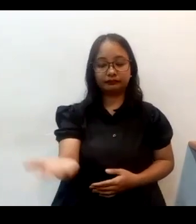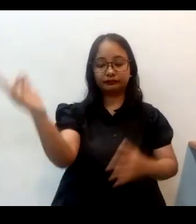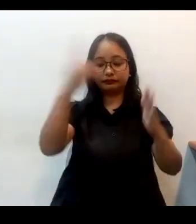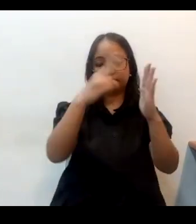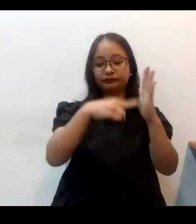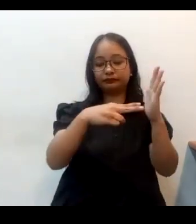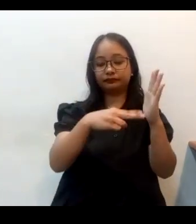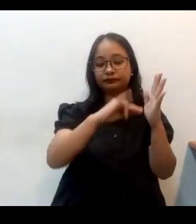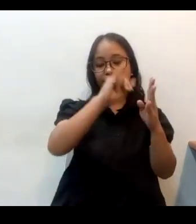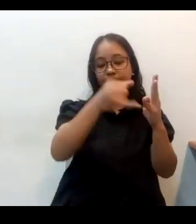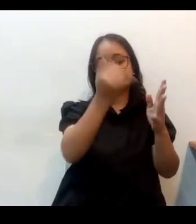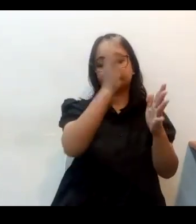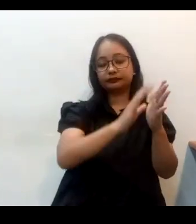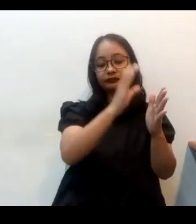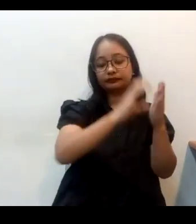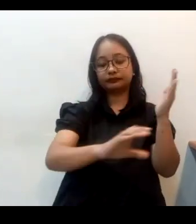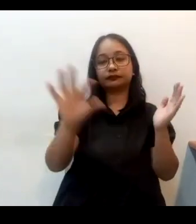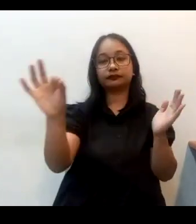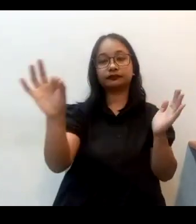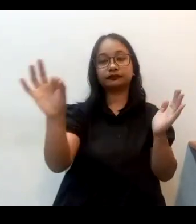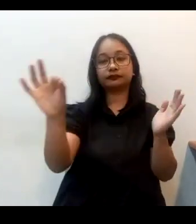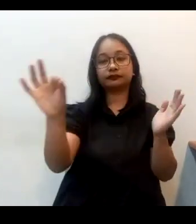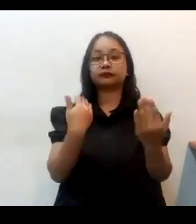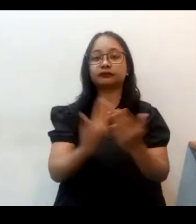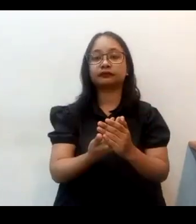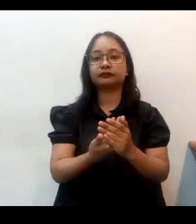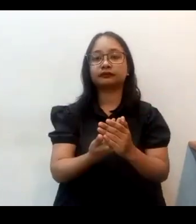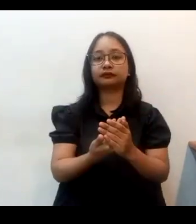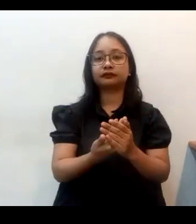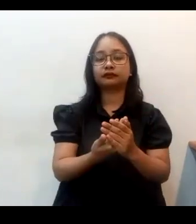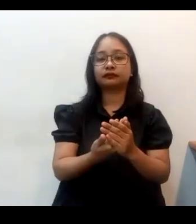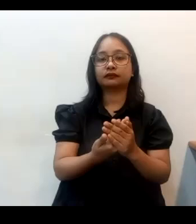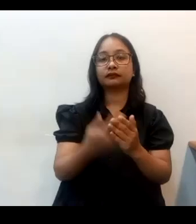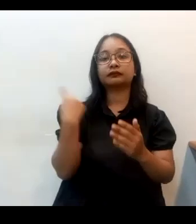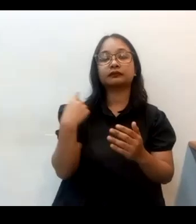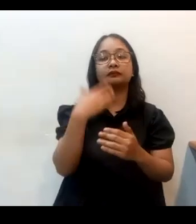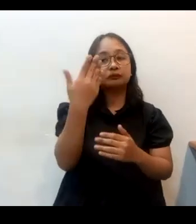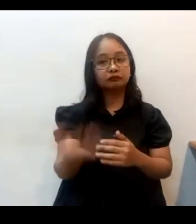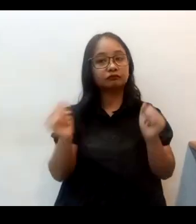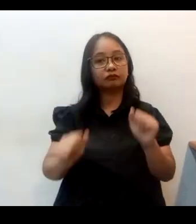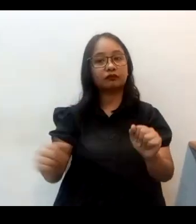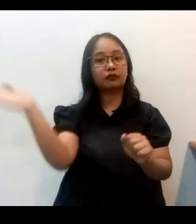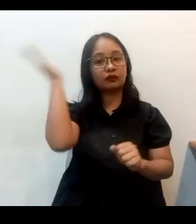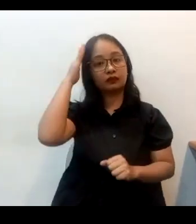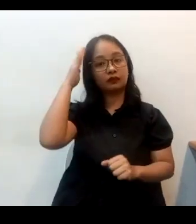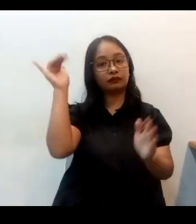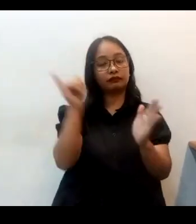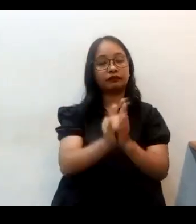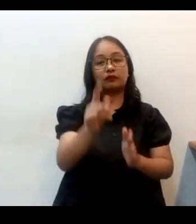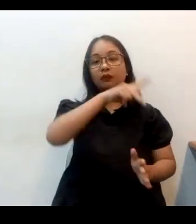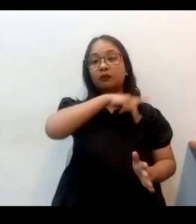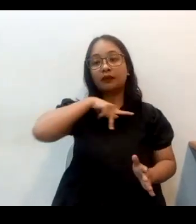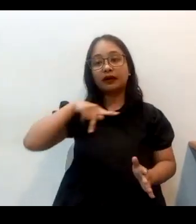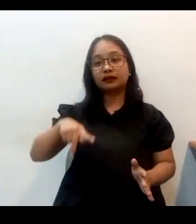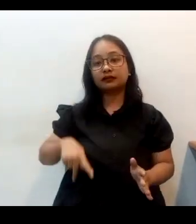he really realized these Pharisees are spiritual blind. Kaya kung basahin ninyo yung buong talata, buong kapitulo